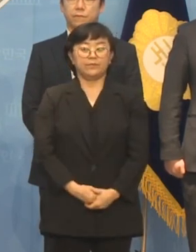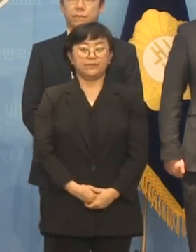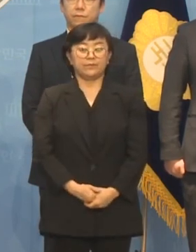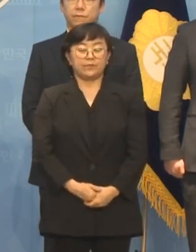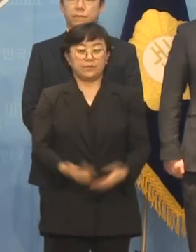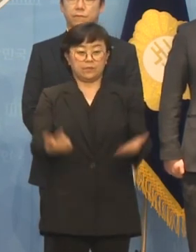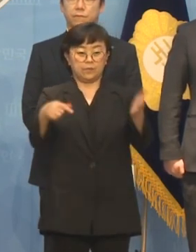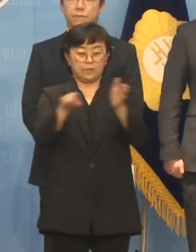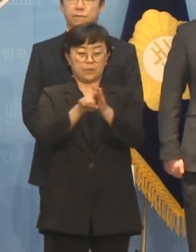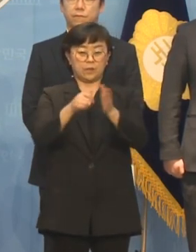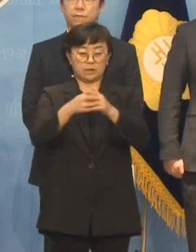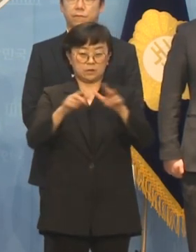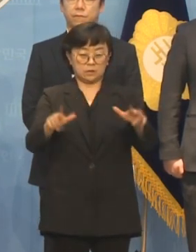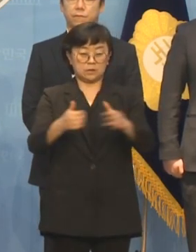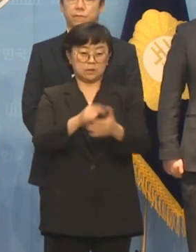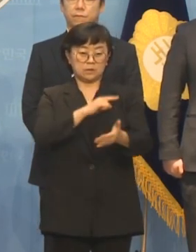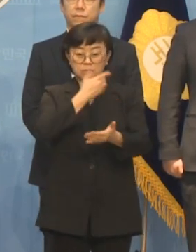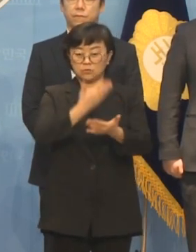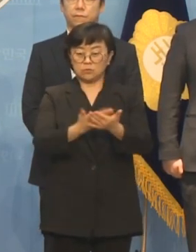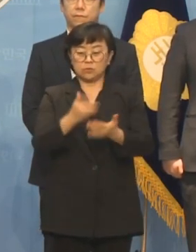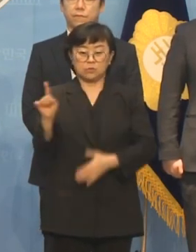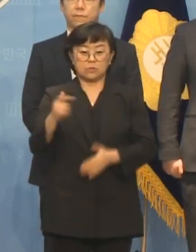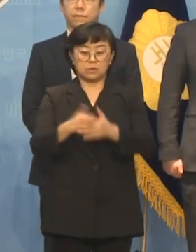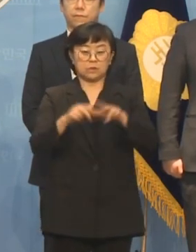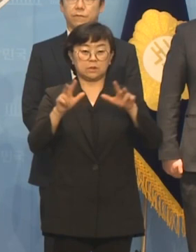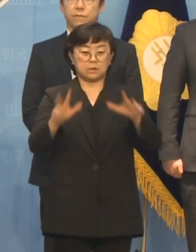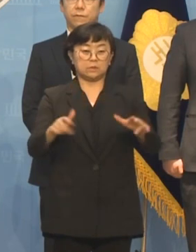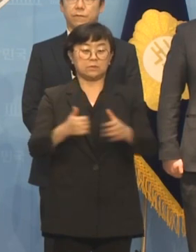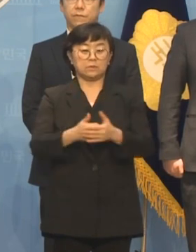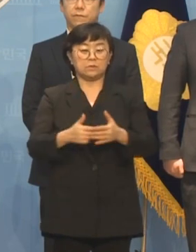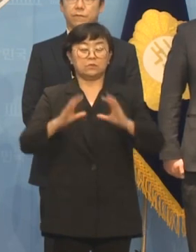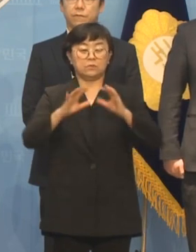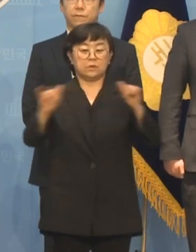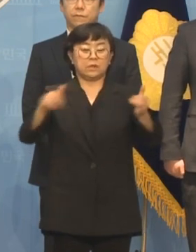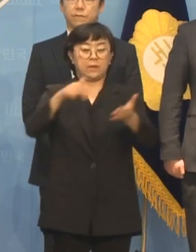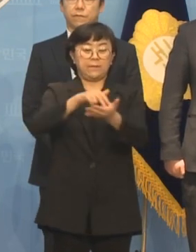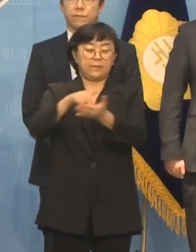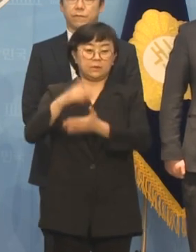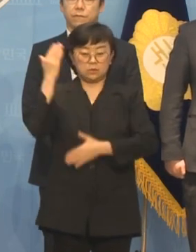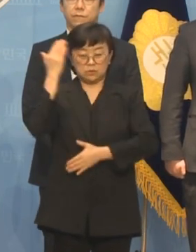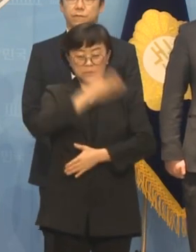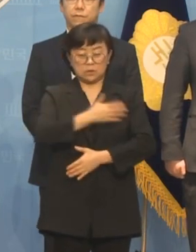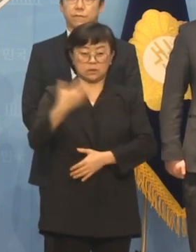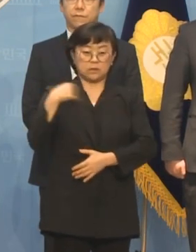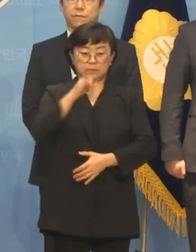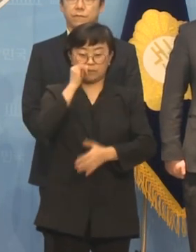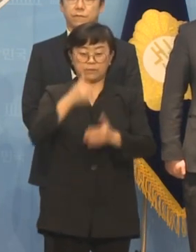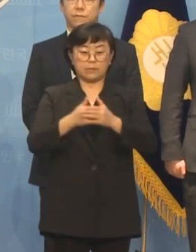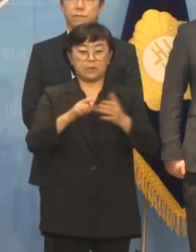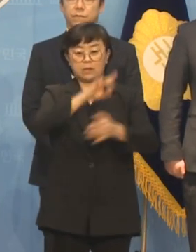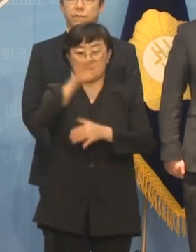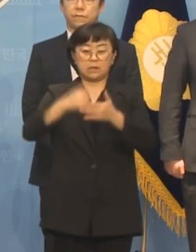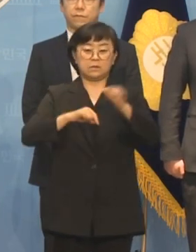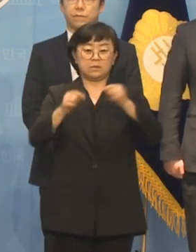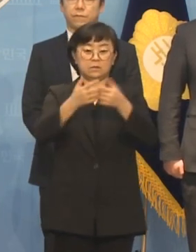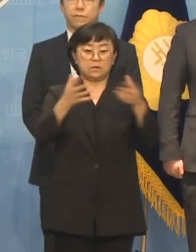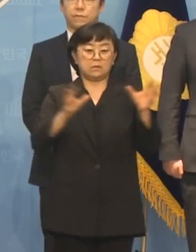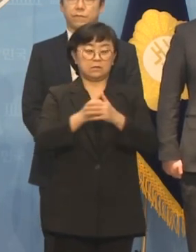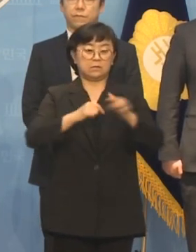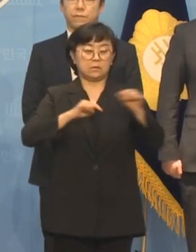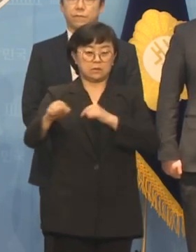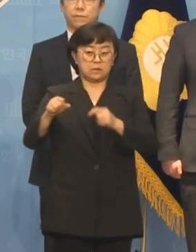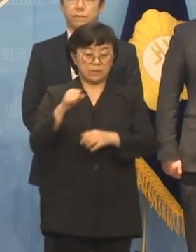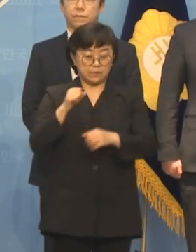이것을 위해서 지금 가장 중요한 것은 지금 당장 국민들 앞에서 투명하고 책임 있게 각 정당들과 정치